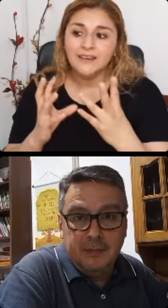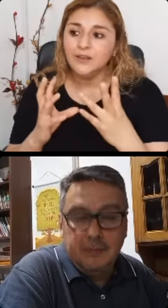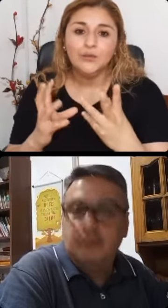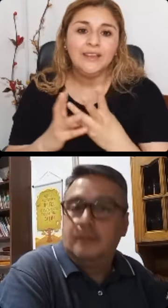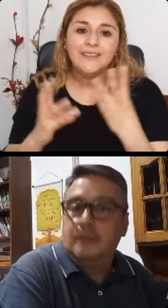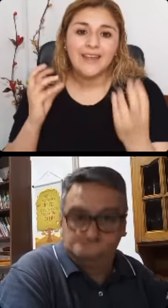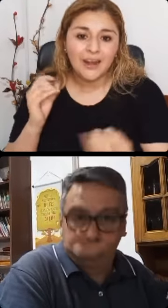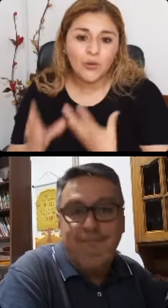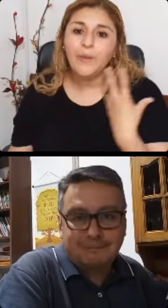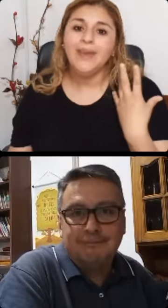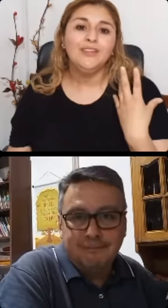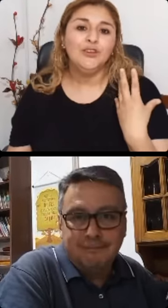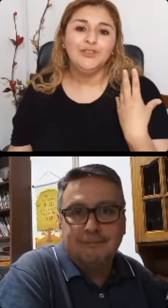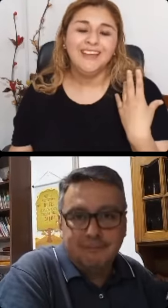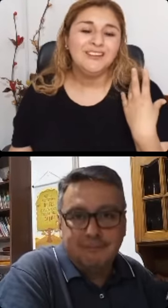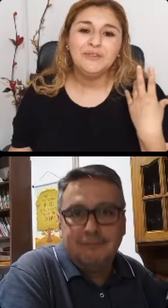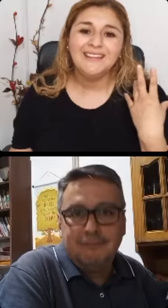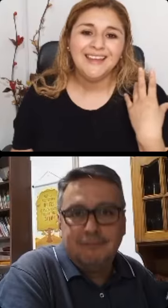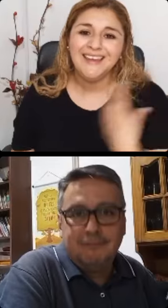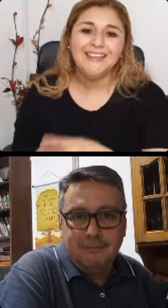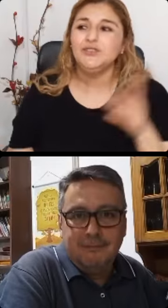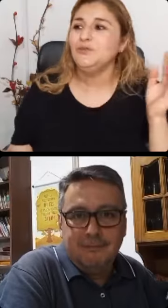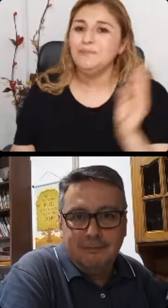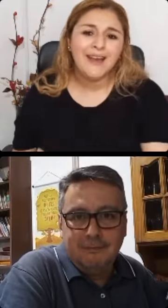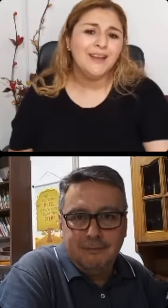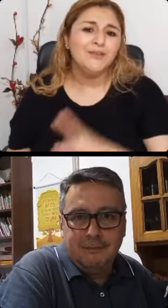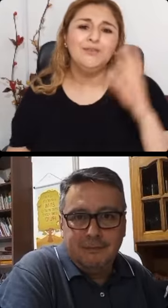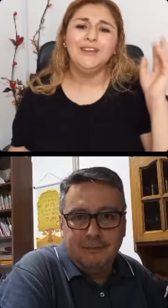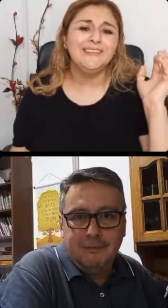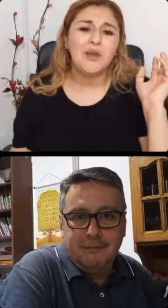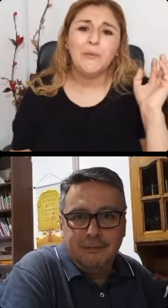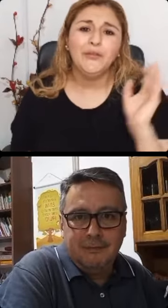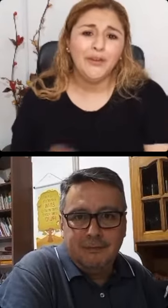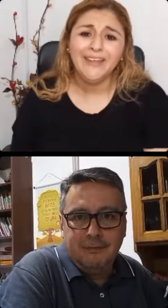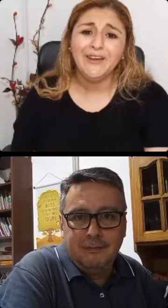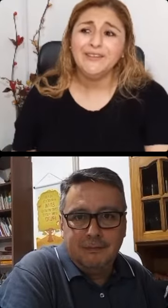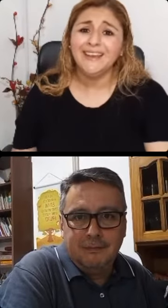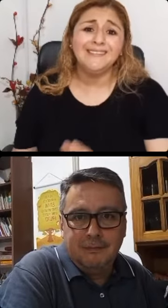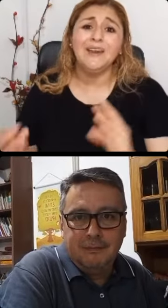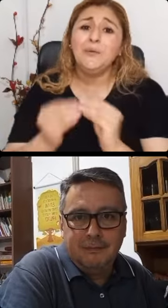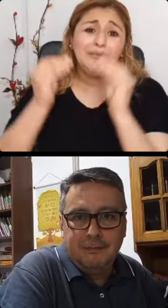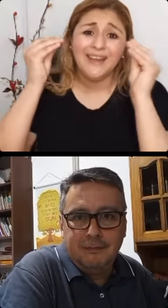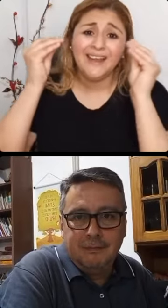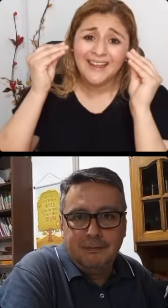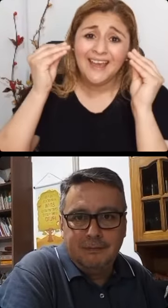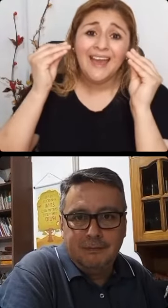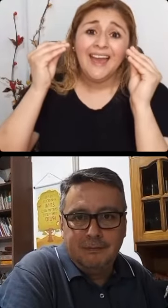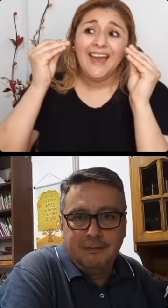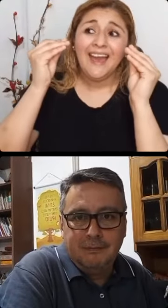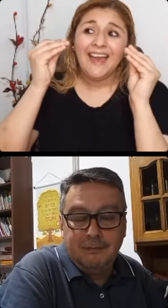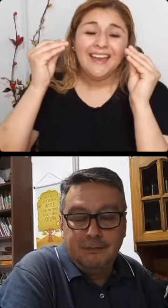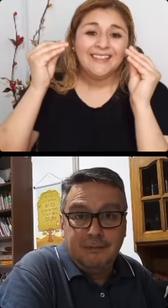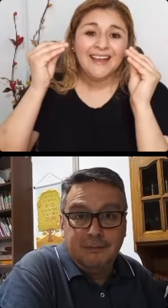y utiliza de argumentos y utiliza de derechos humanos y utiliza de montones de cosas que se usan